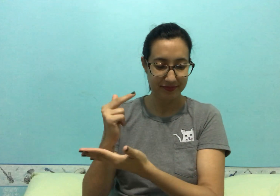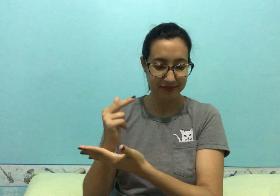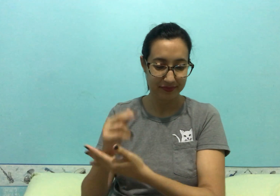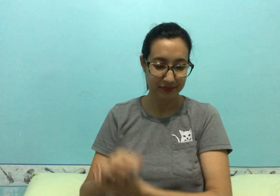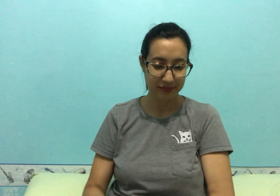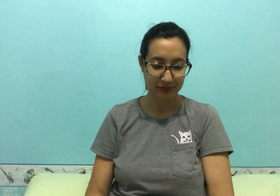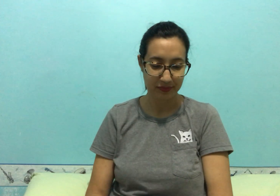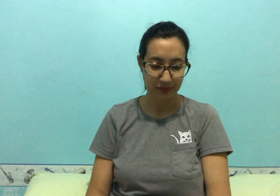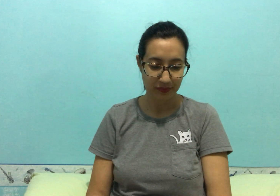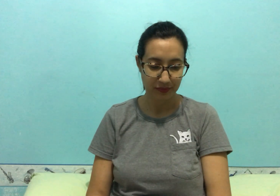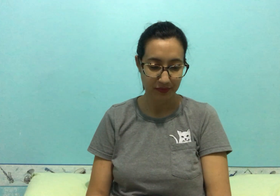na implementação.